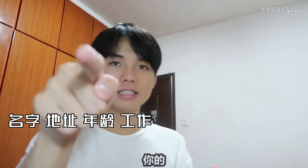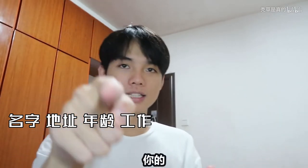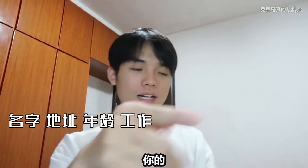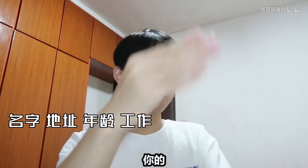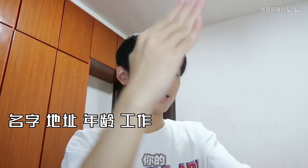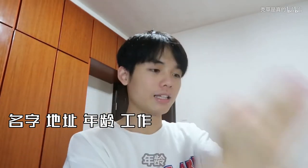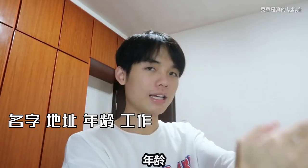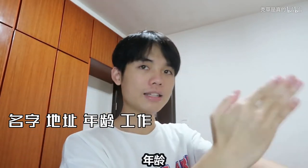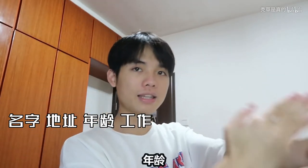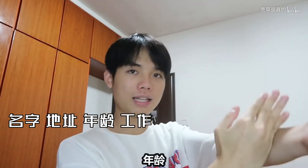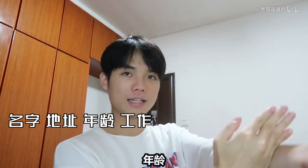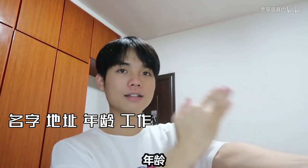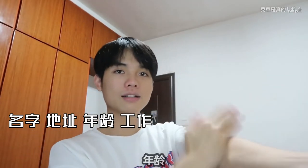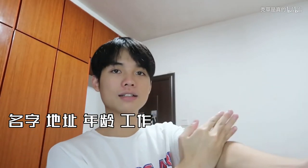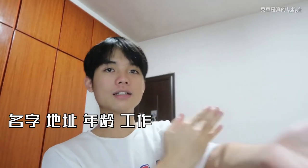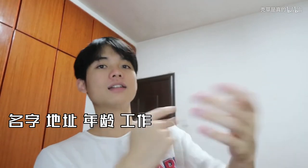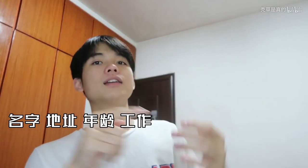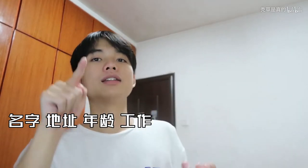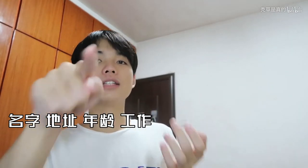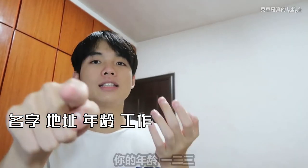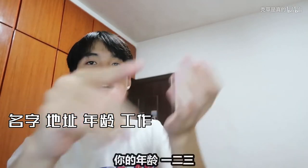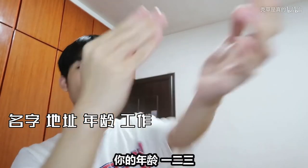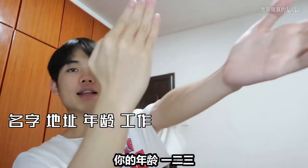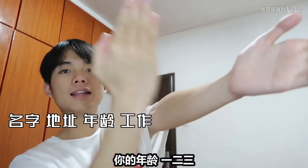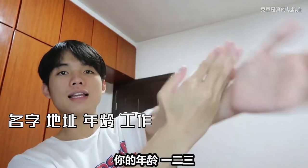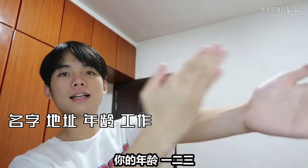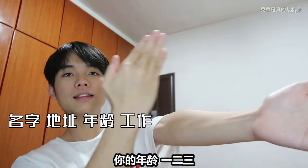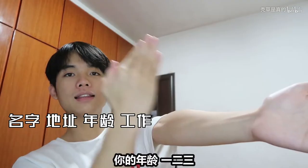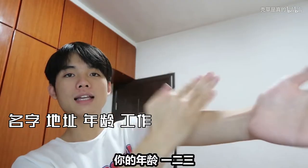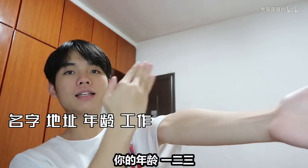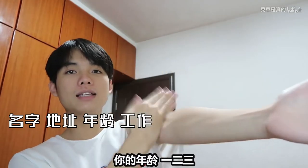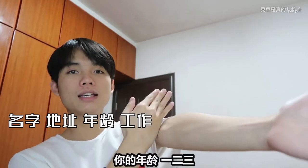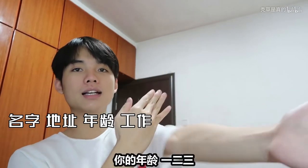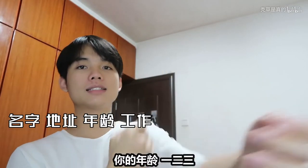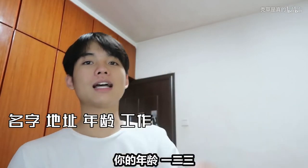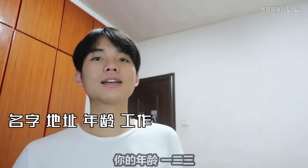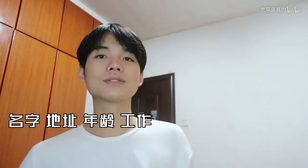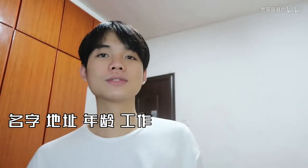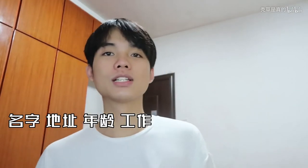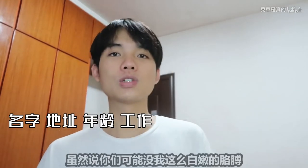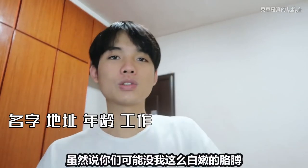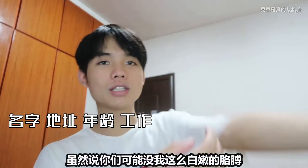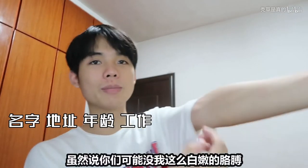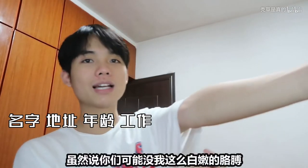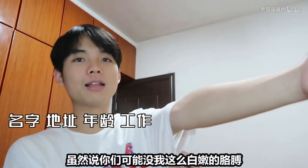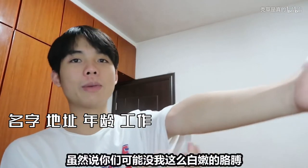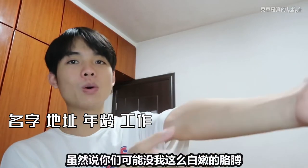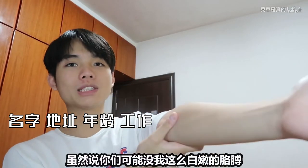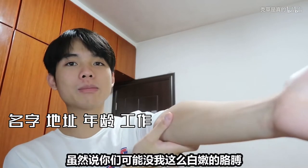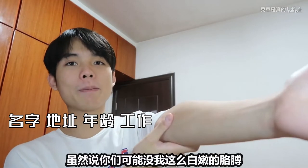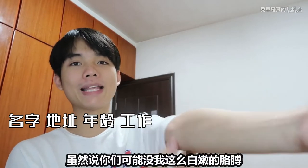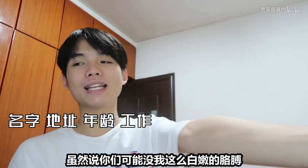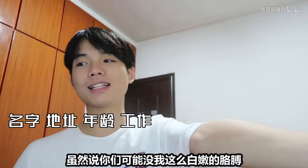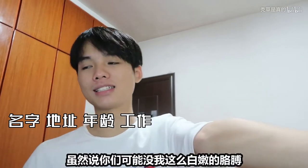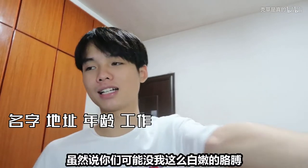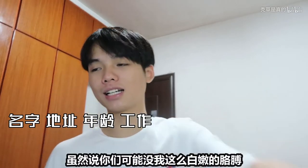的年龄，你的年龄，1、2、3。虽然说你们可能没有我这么白嫩的这个胳